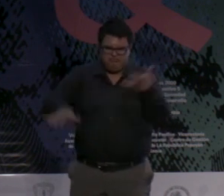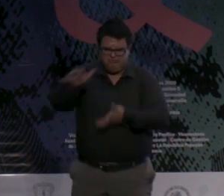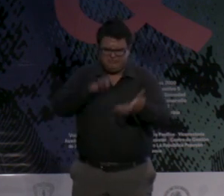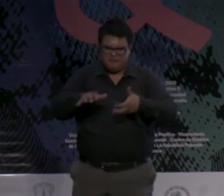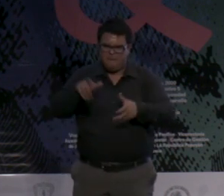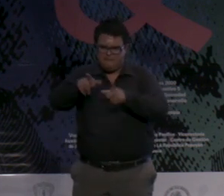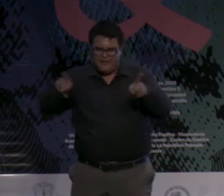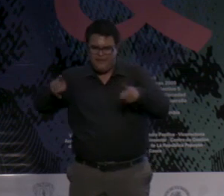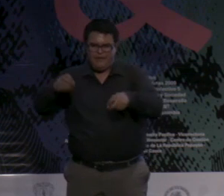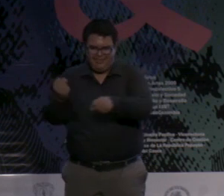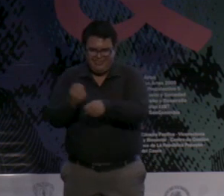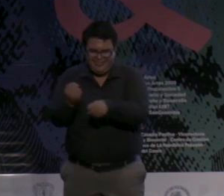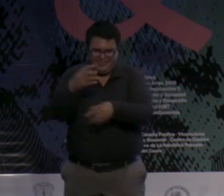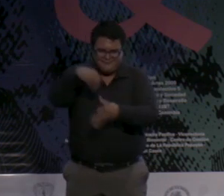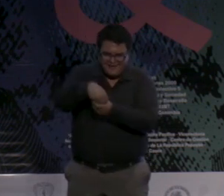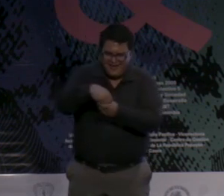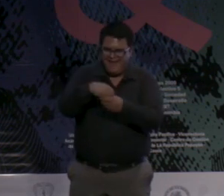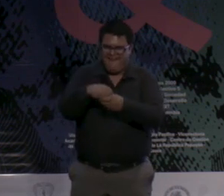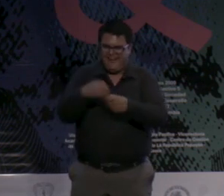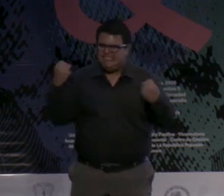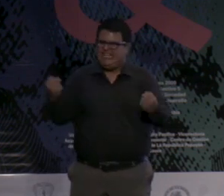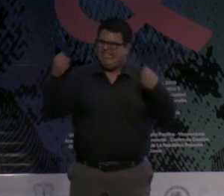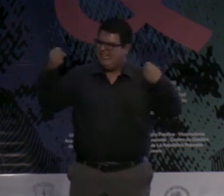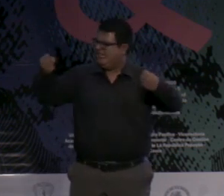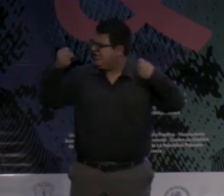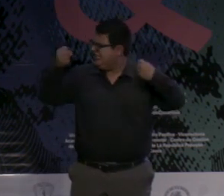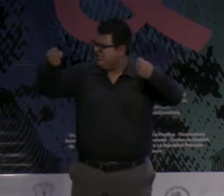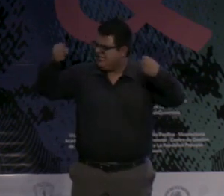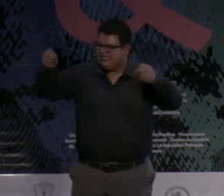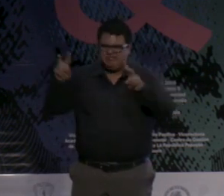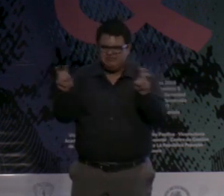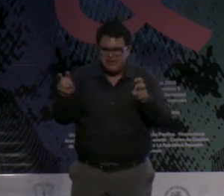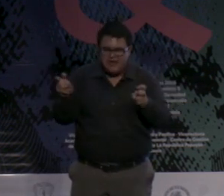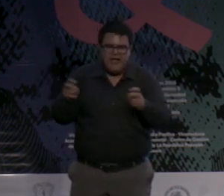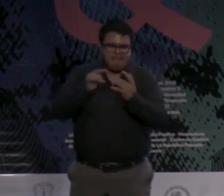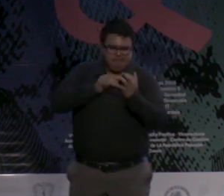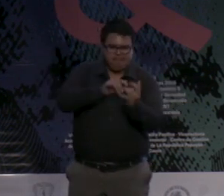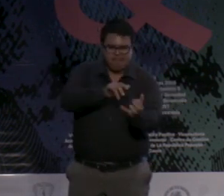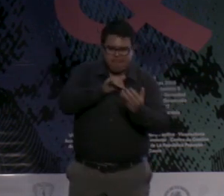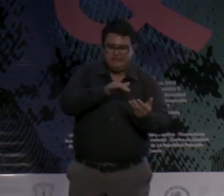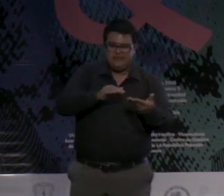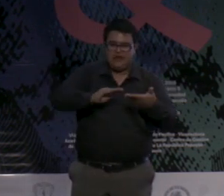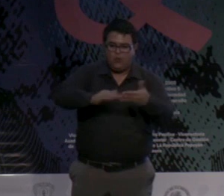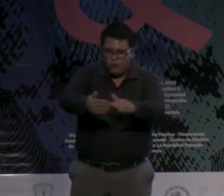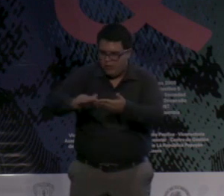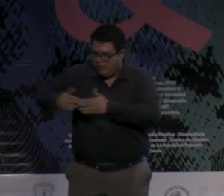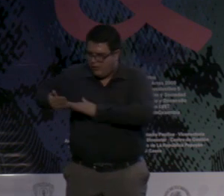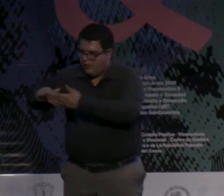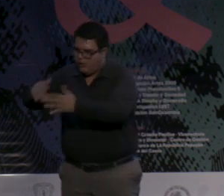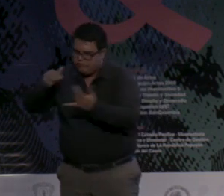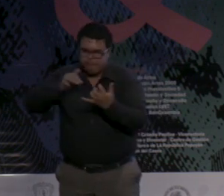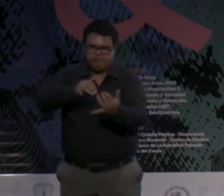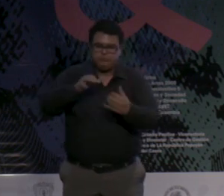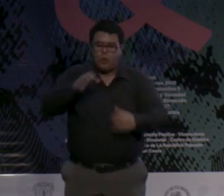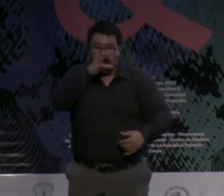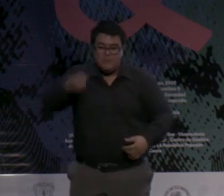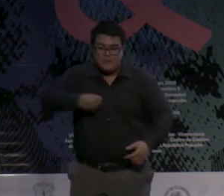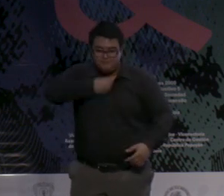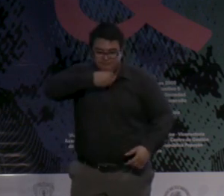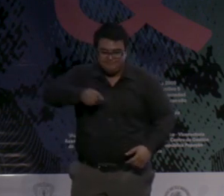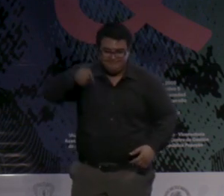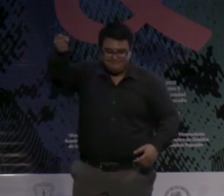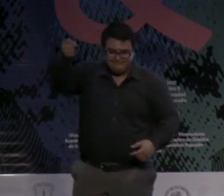obreros que se dieron, y uno de ellos, la más fuerte, la Guerra de las Comunas, el Napoleón III comisiona a un alcalde de